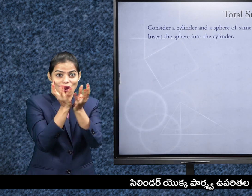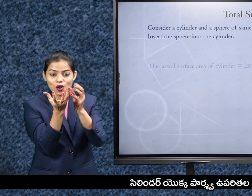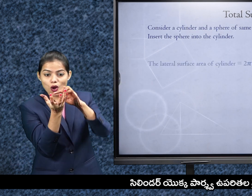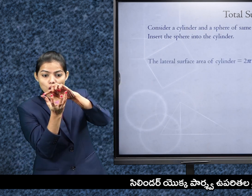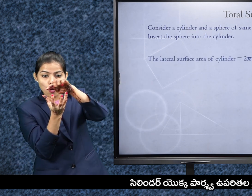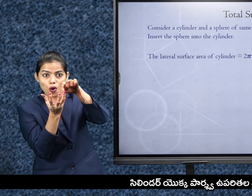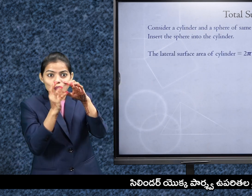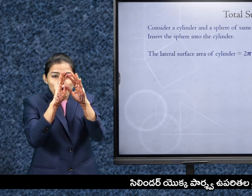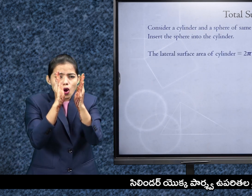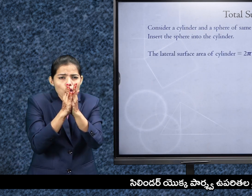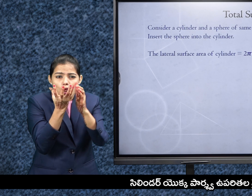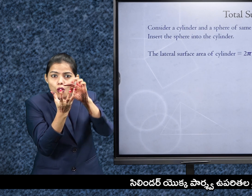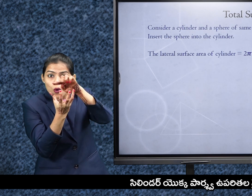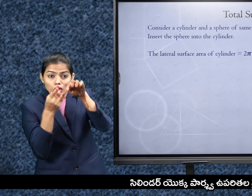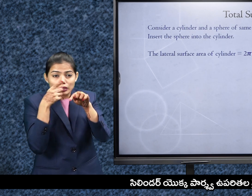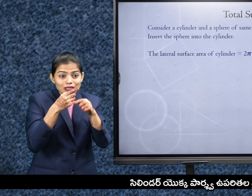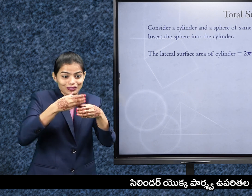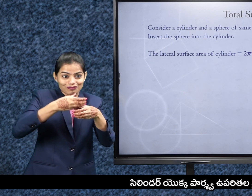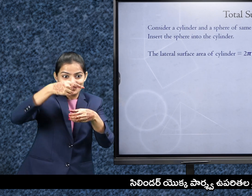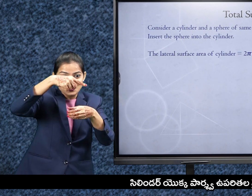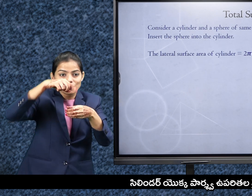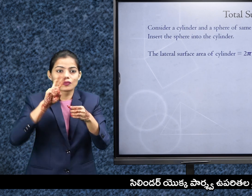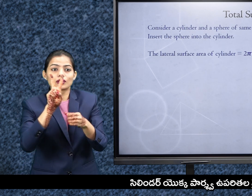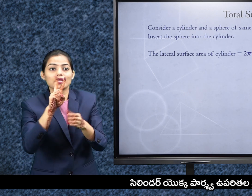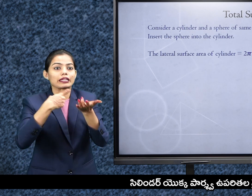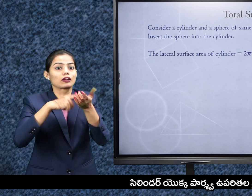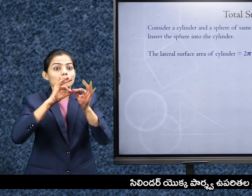సిలిండర్ యొక్క పార్శ్వ ఉపరితలం వైశాల్యం 2πrh.